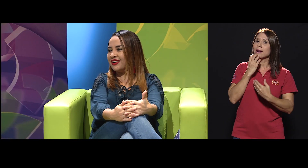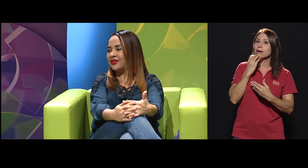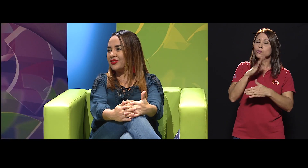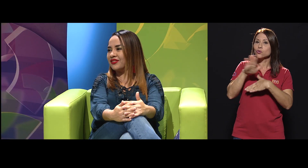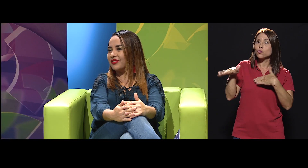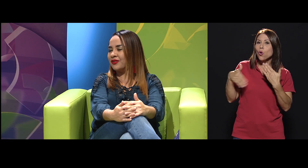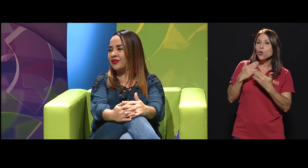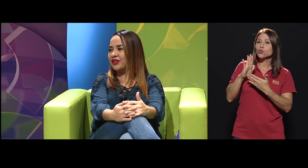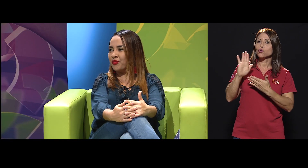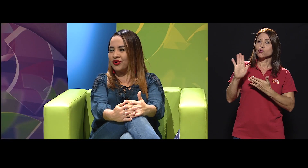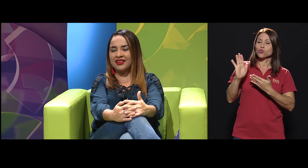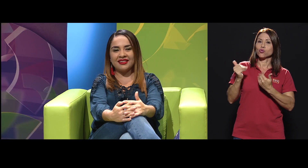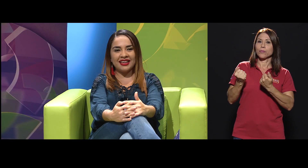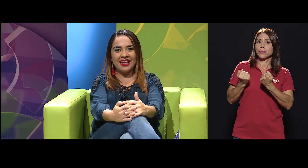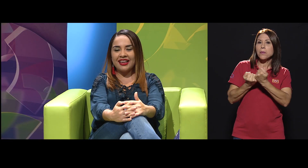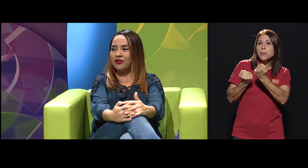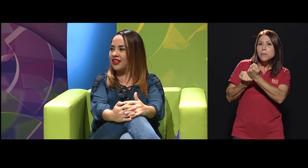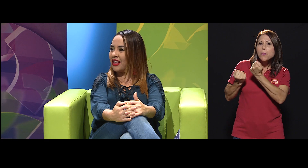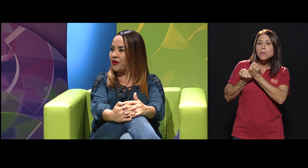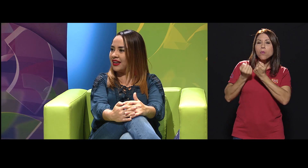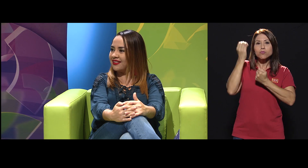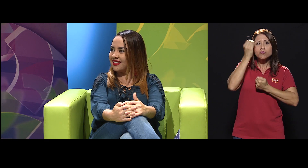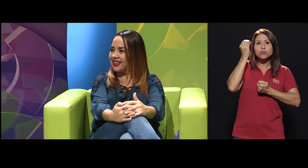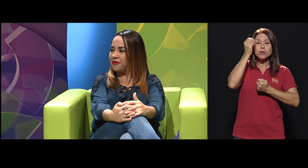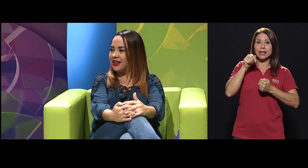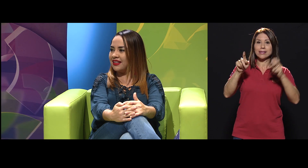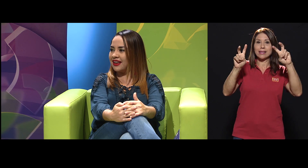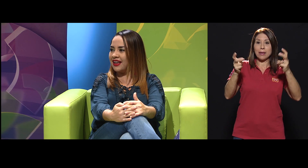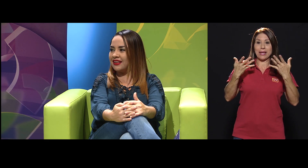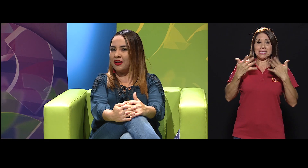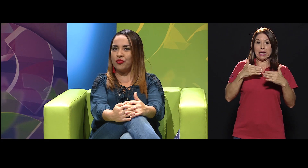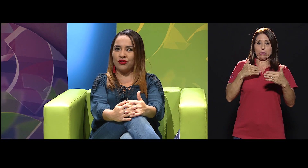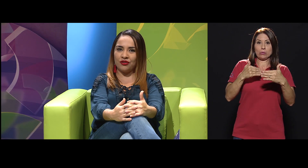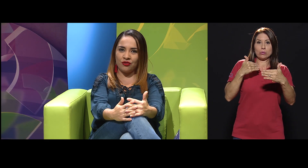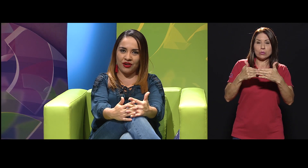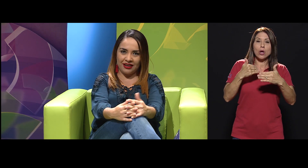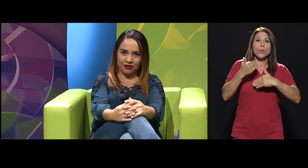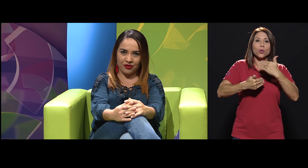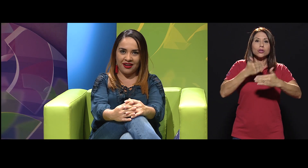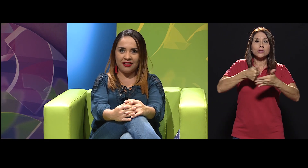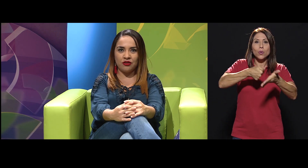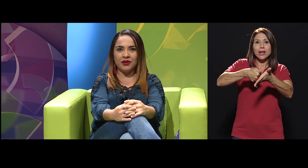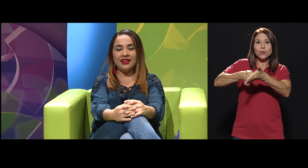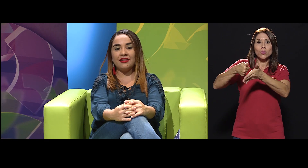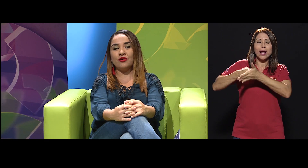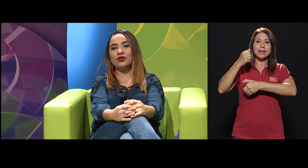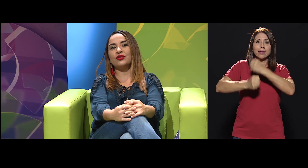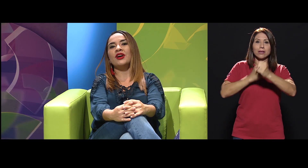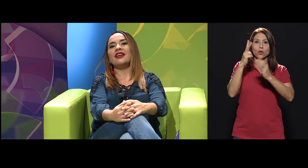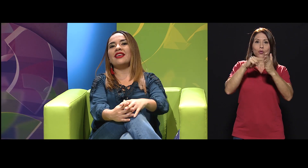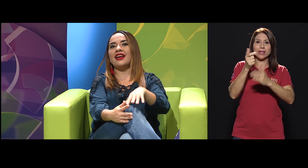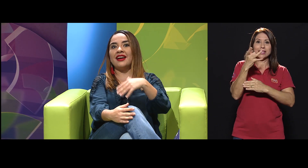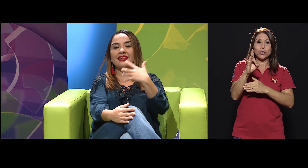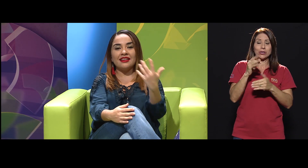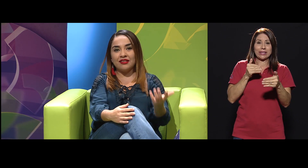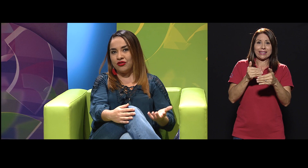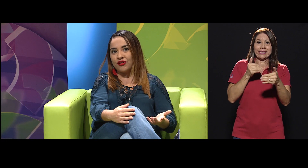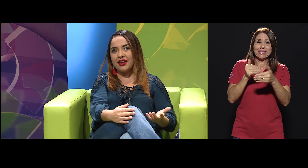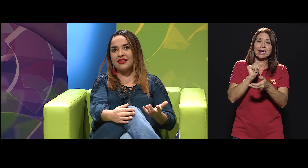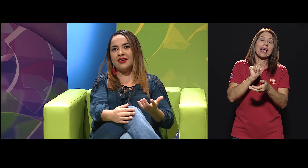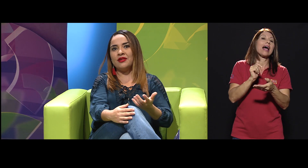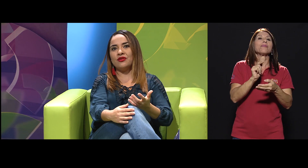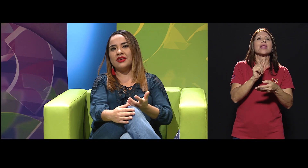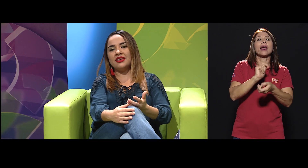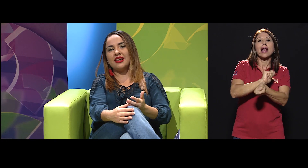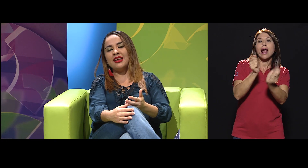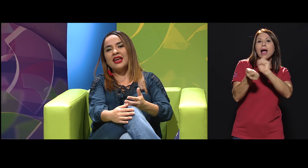agradecemos a Carlos todos los aportes que nos ha dado en este tema y de cara ya al proceso electoral del 2018, de cara a la transición